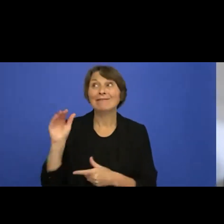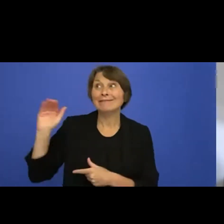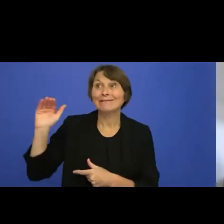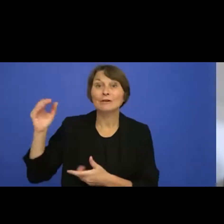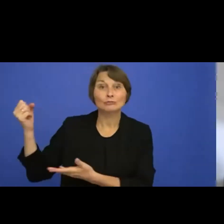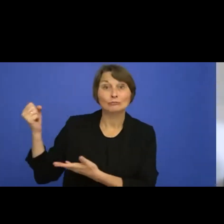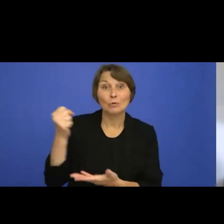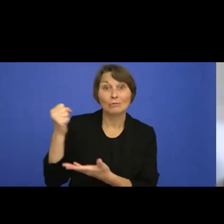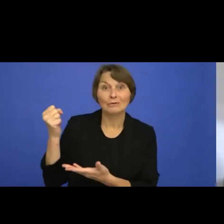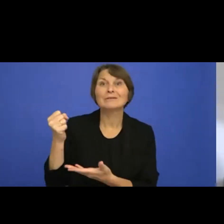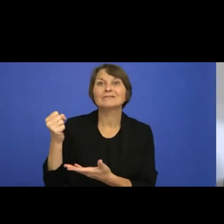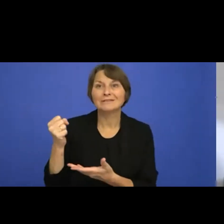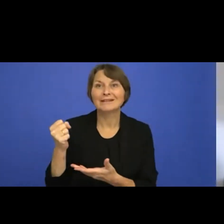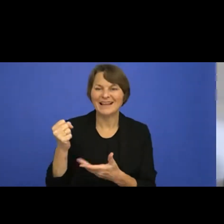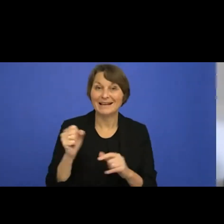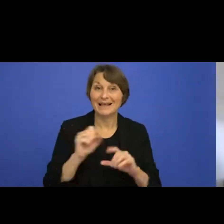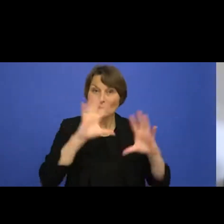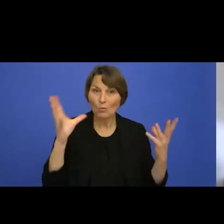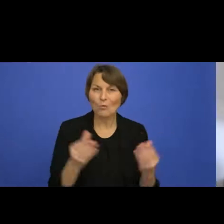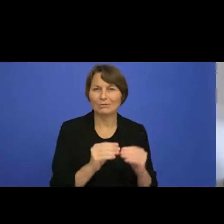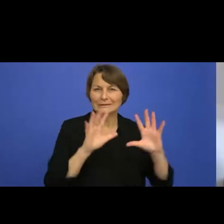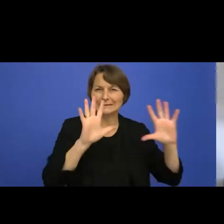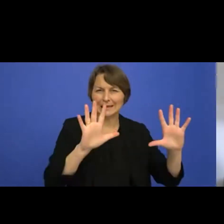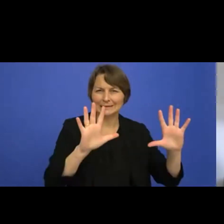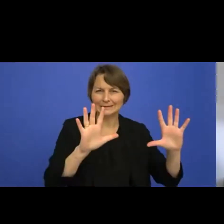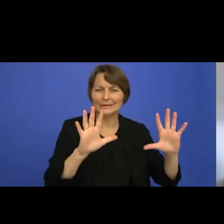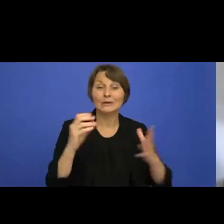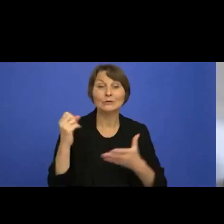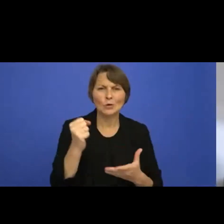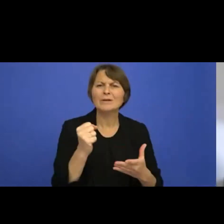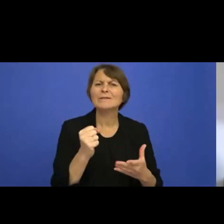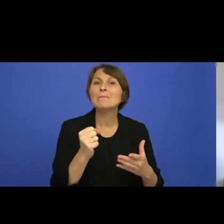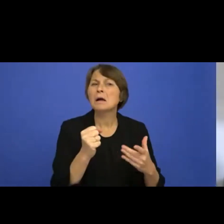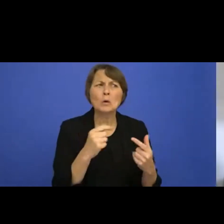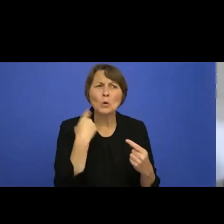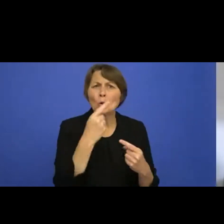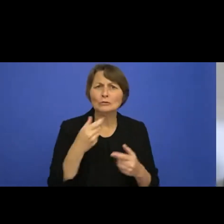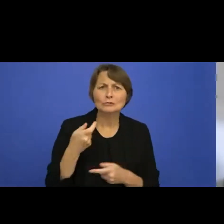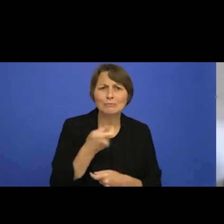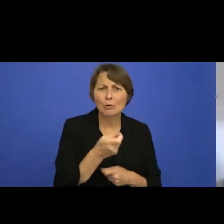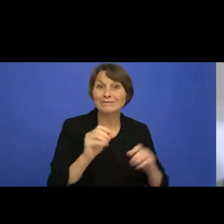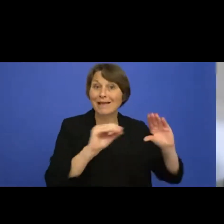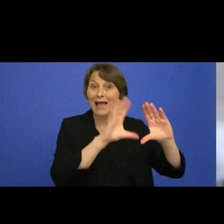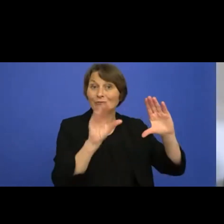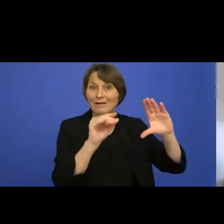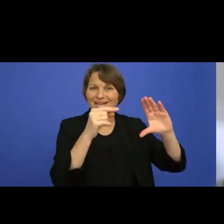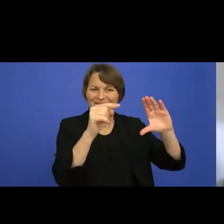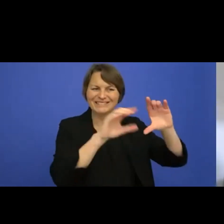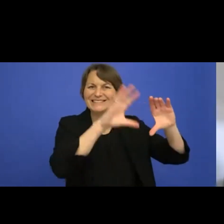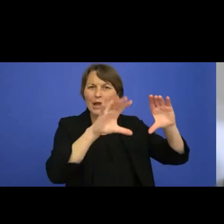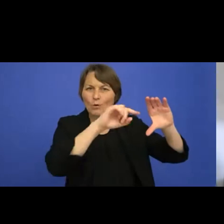en œuvre d'un programme avec des bailleurs de fonds, des programmes qui sont financés notamment dans